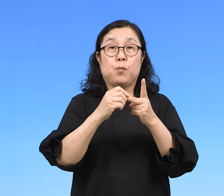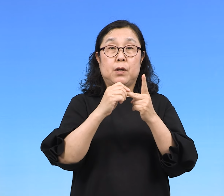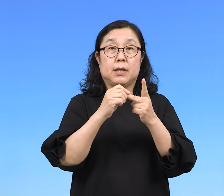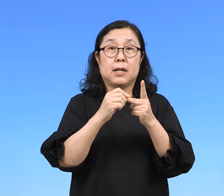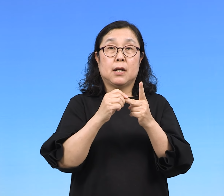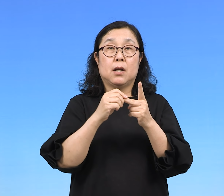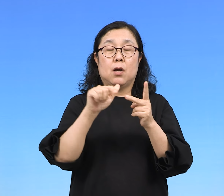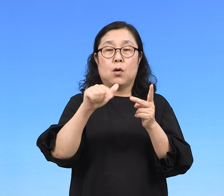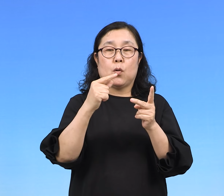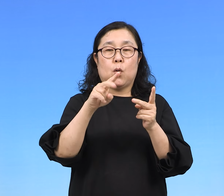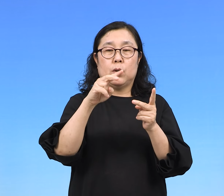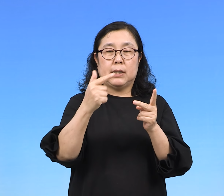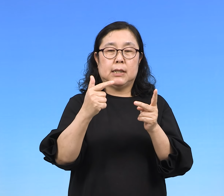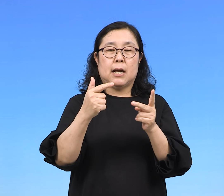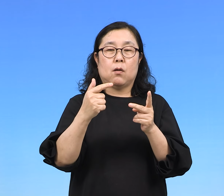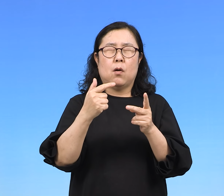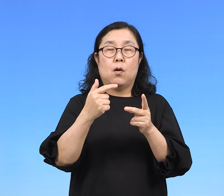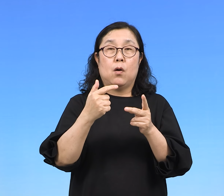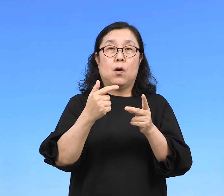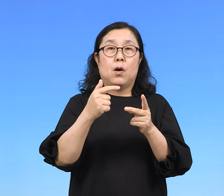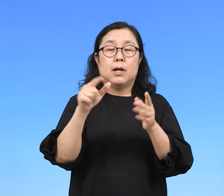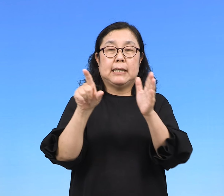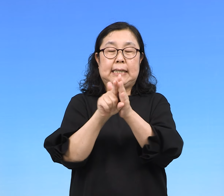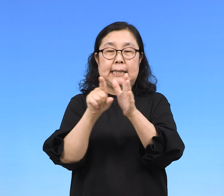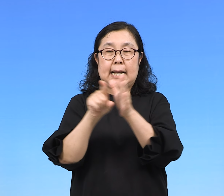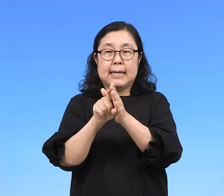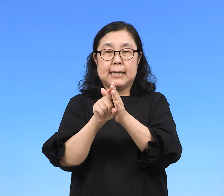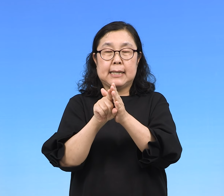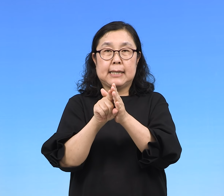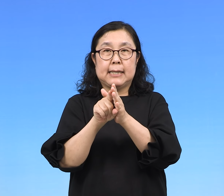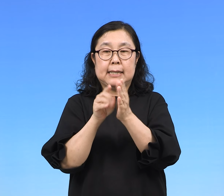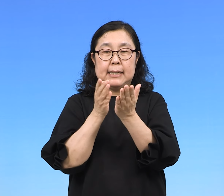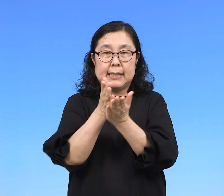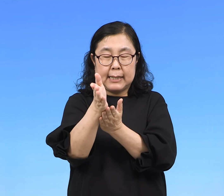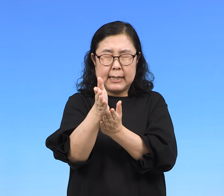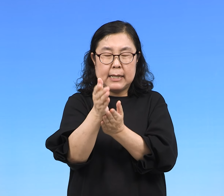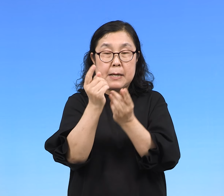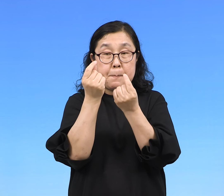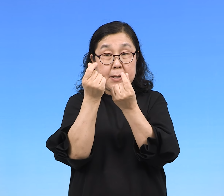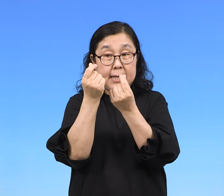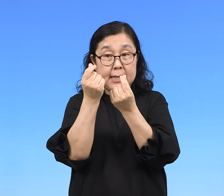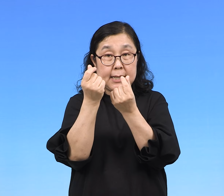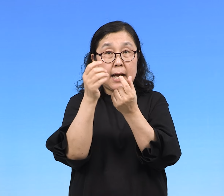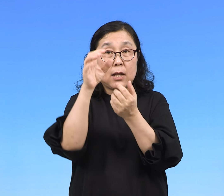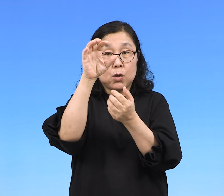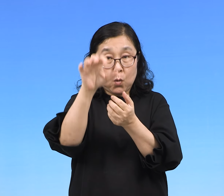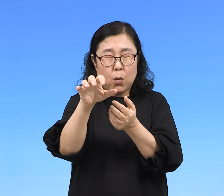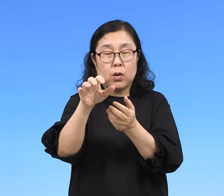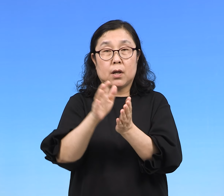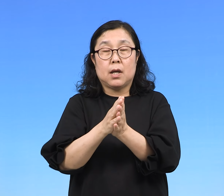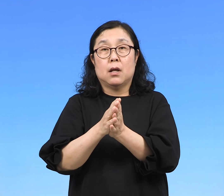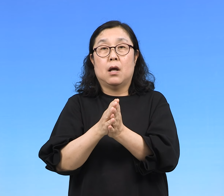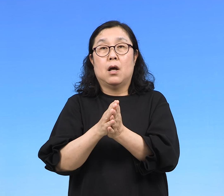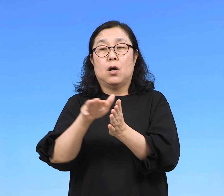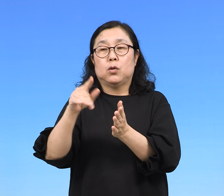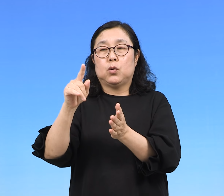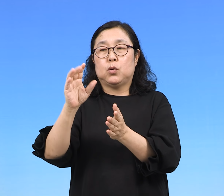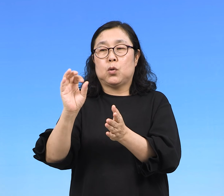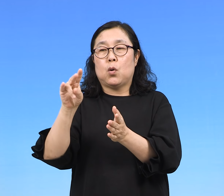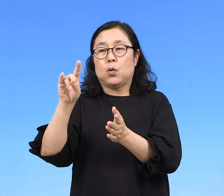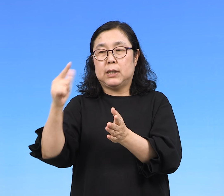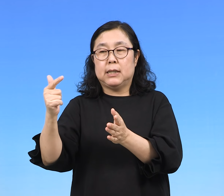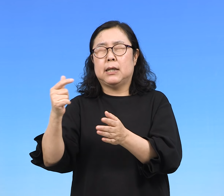2번째, 고신하고 제일 신학이 비슷한데 그랬더니 어떤 분이 그게 총신이라